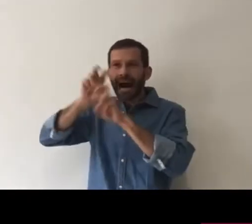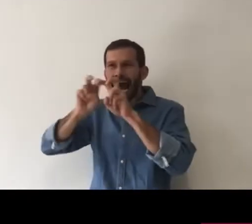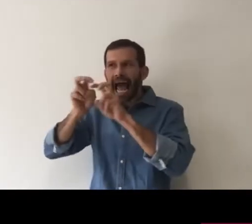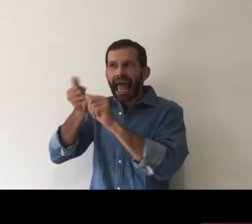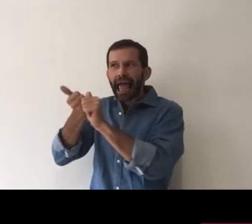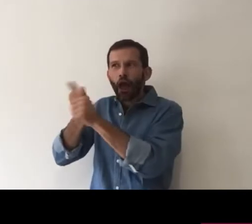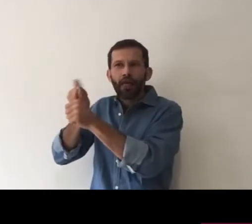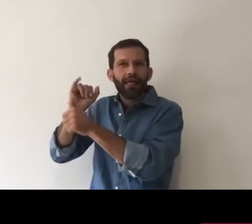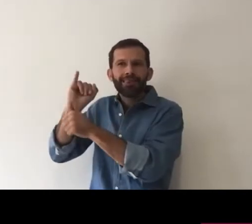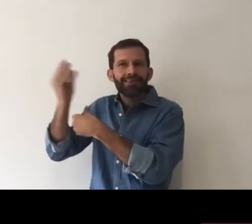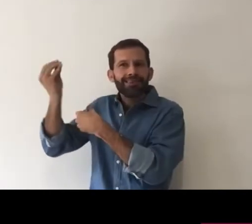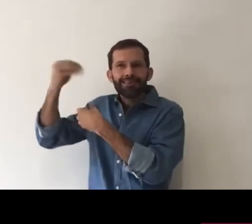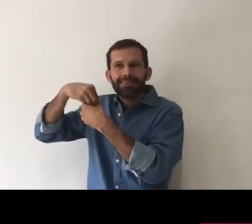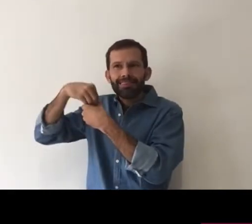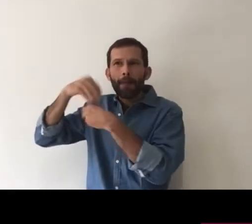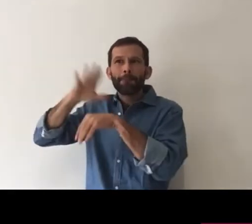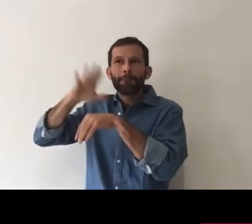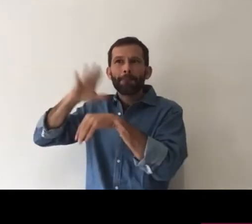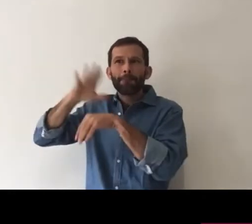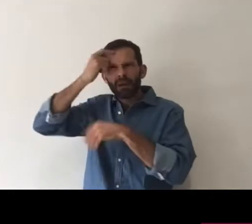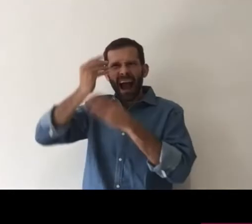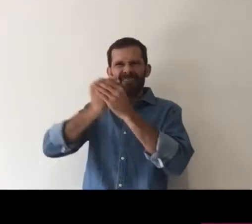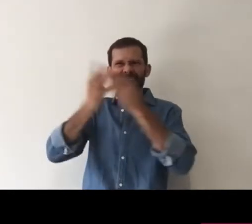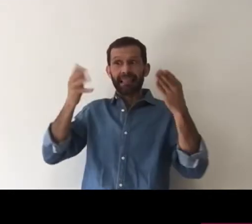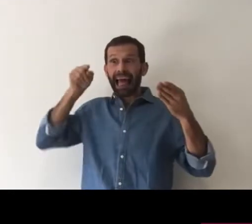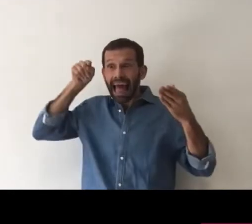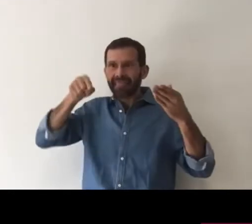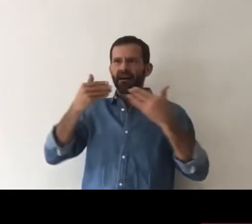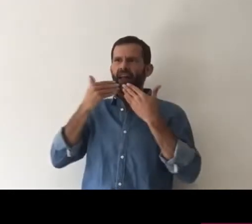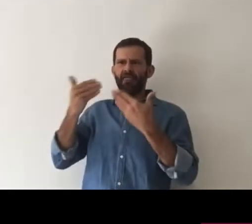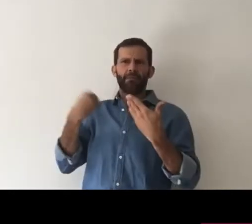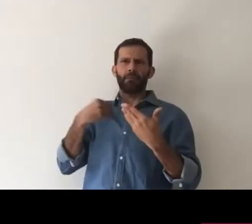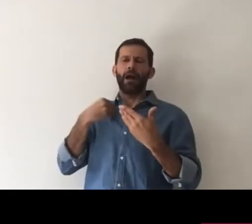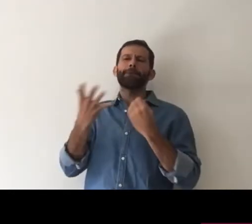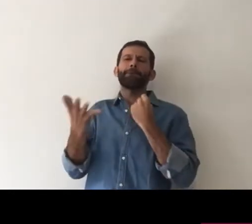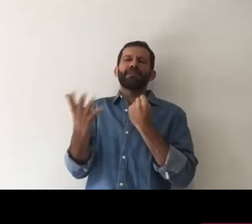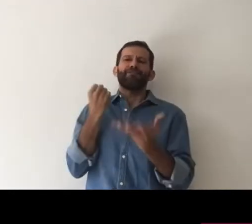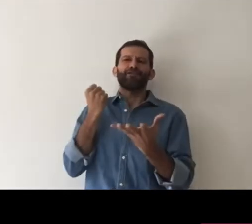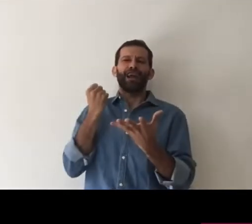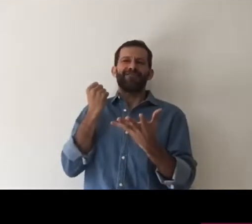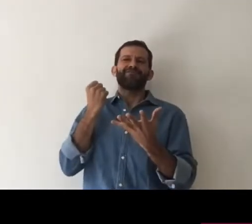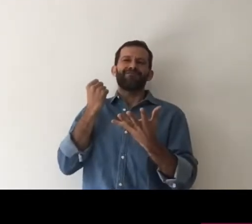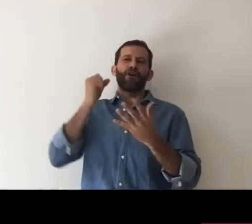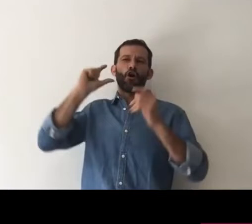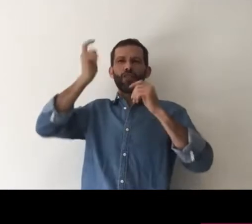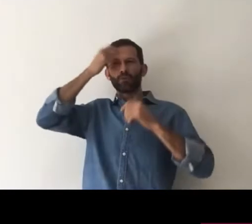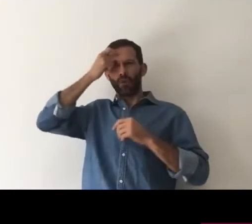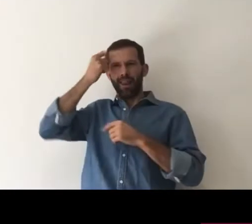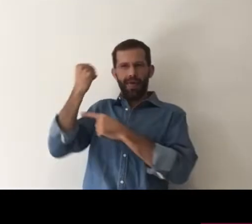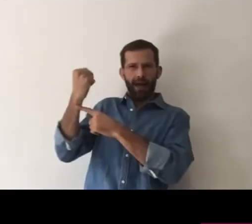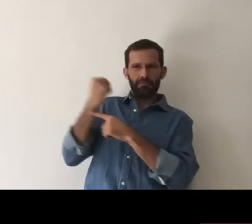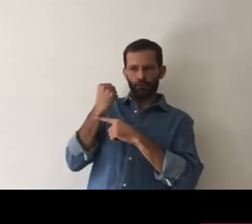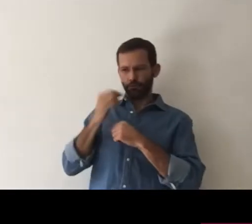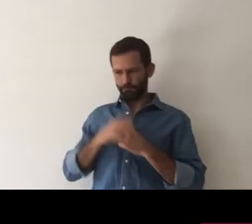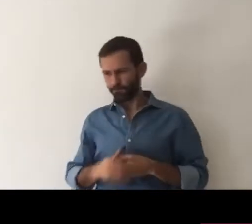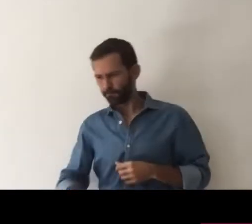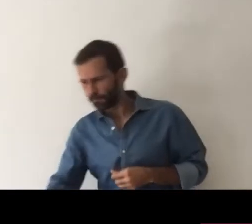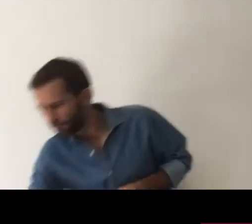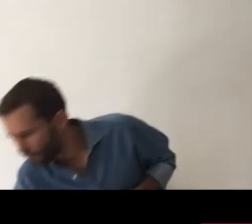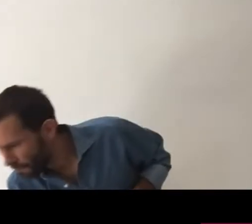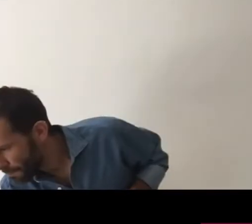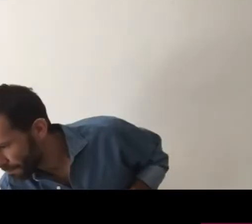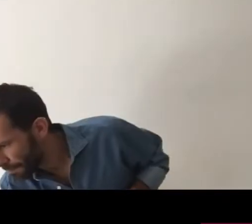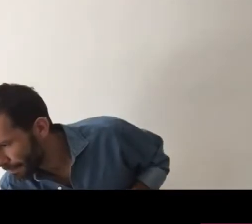que icónicos? Lo que hicimos fue buscar la iconicidad dentro de estos signos abstractos gracias a la